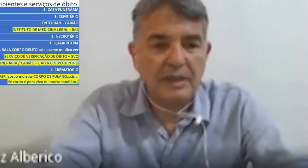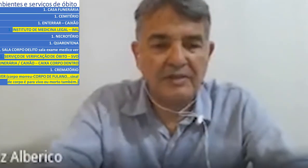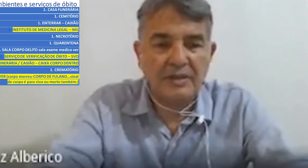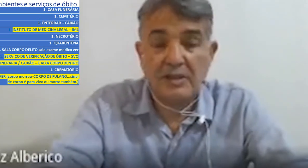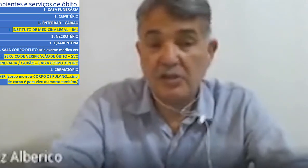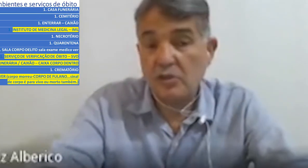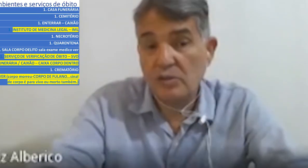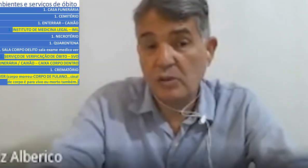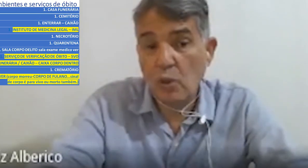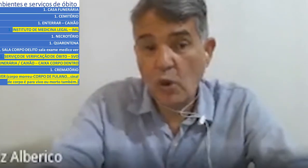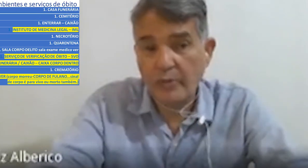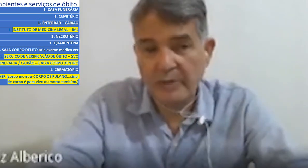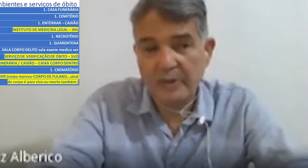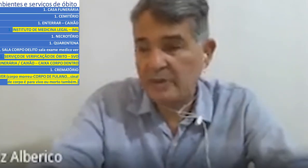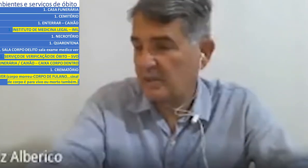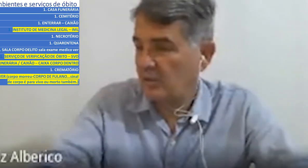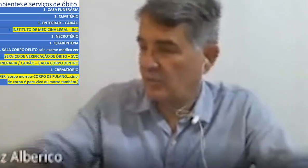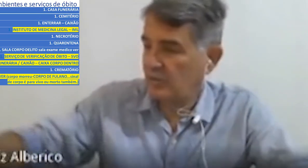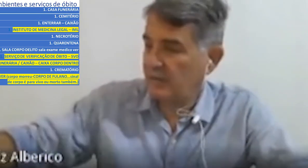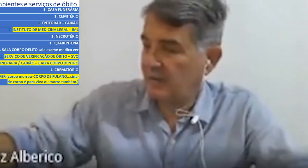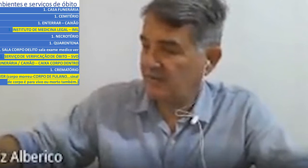cadáver. A gente usa o corpo também, mas também usa o cadáver.